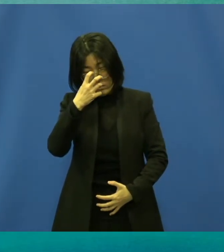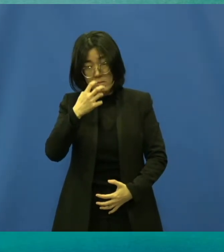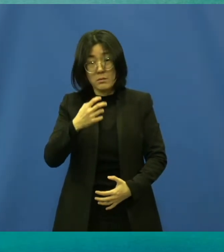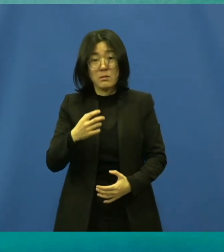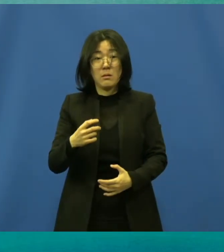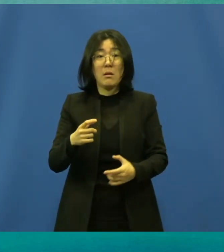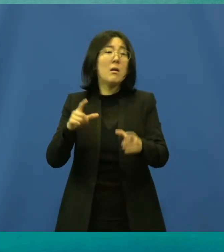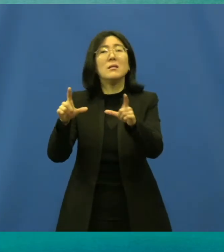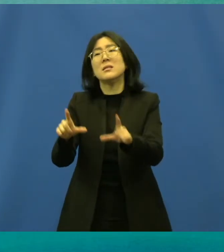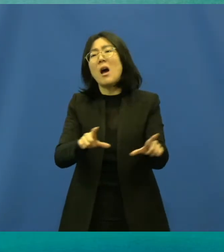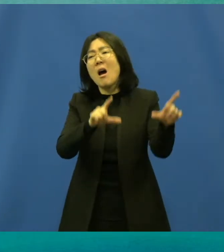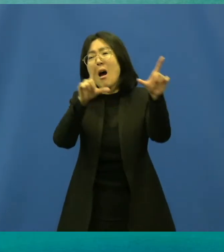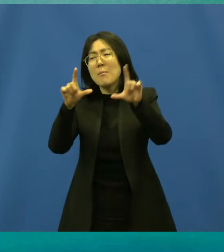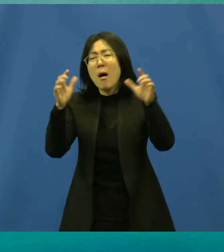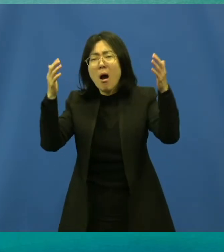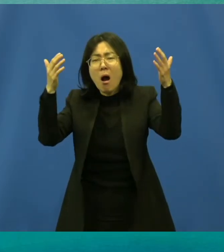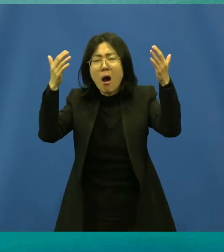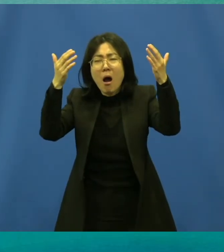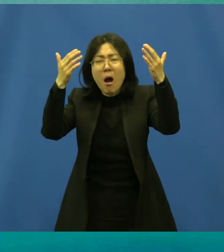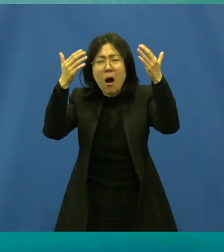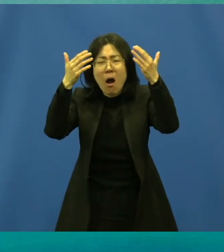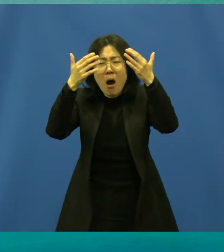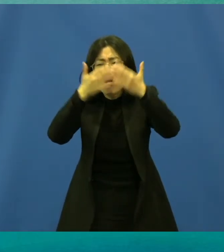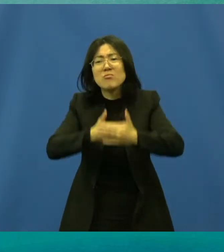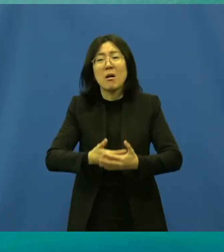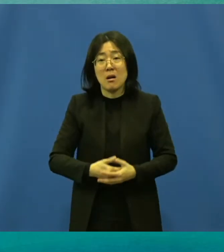삶이 어둡고 찝찝합니다.